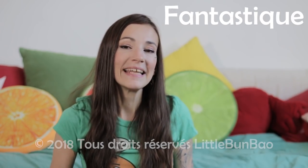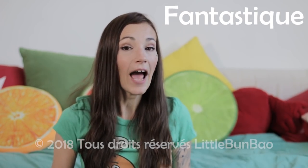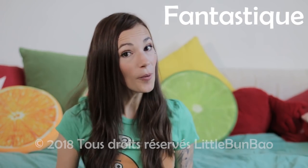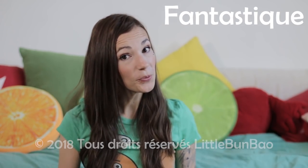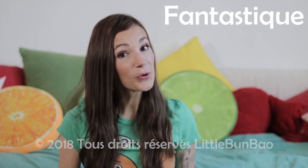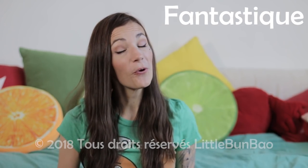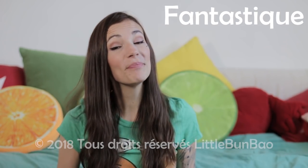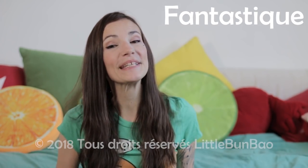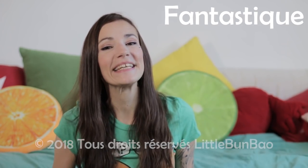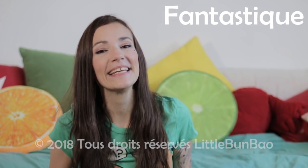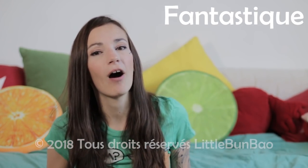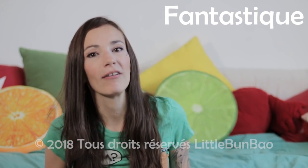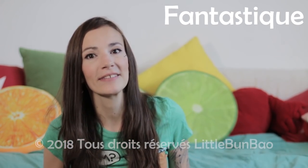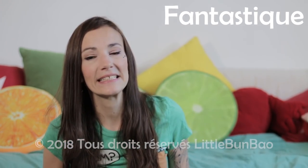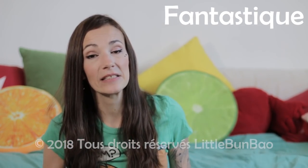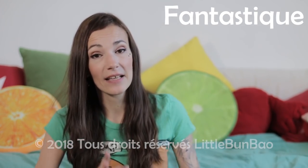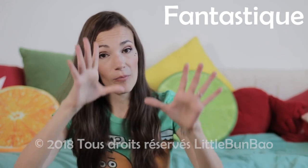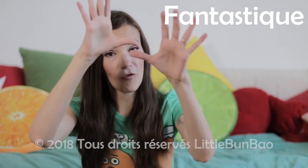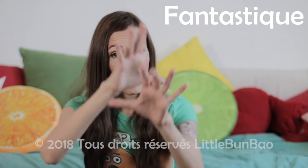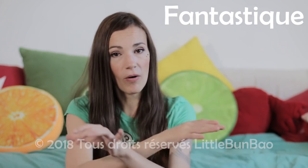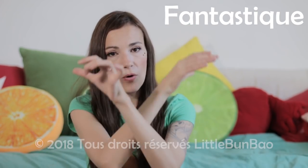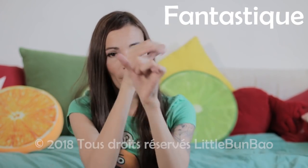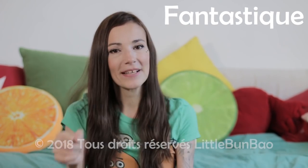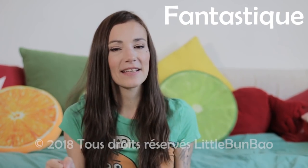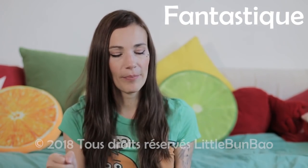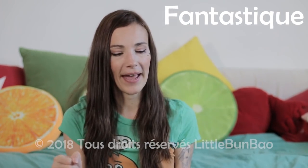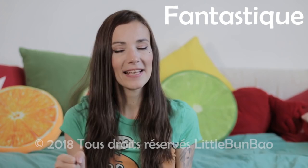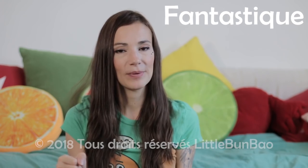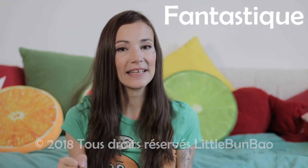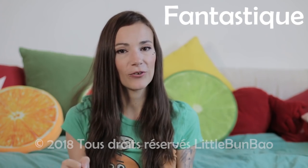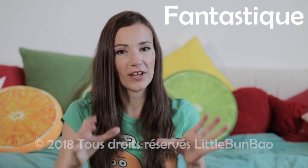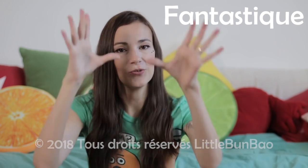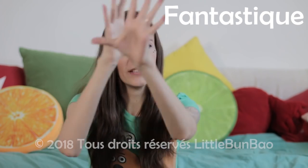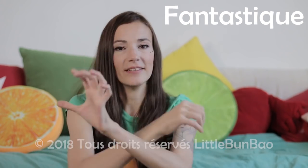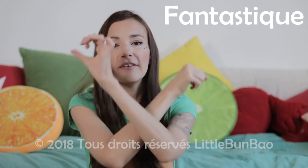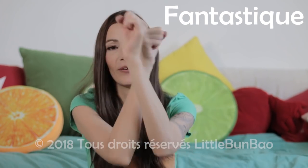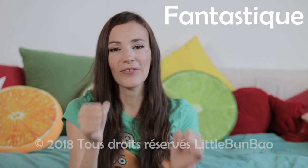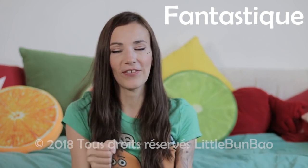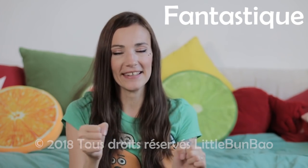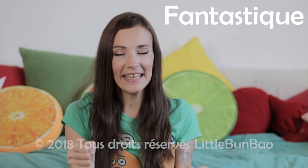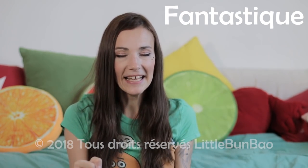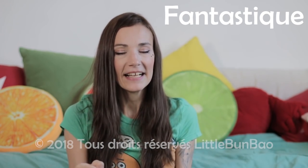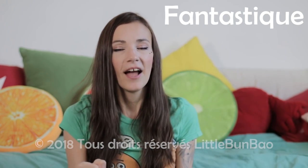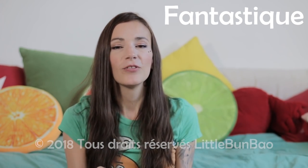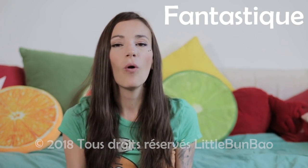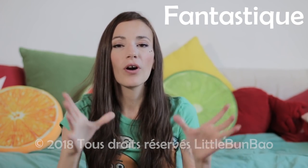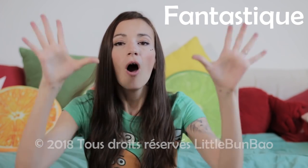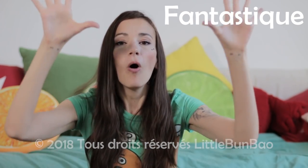est un peu compliqué en langue des signes. C'est un mouvement pas simple à expliquer et retraduire. Il va falloir s'entraîner. Donc, on a